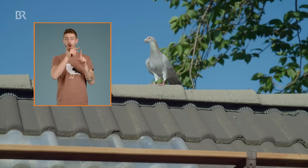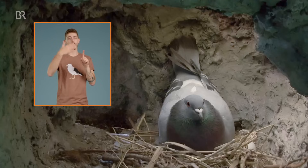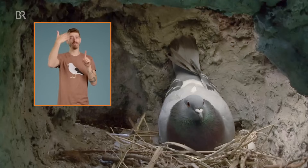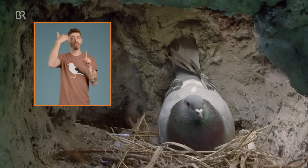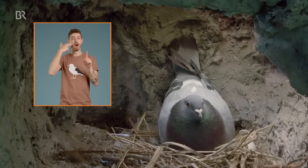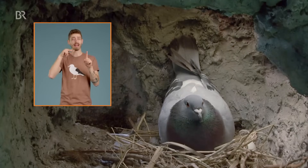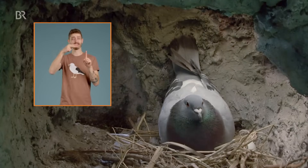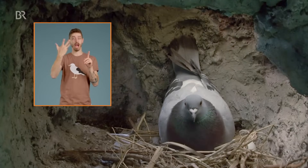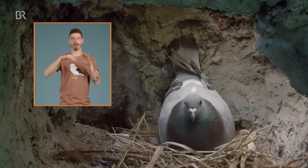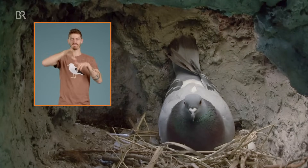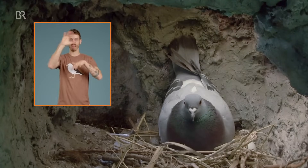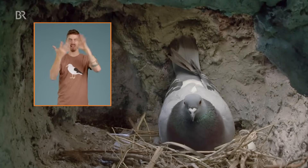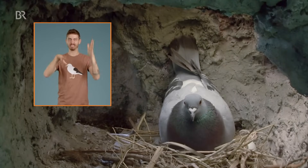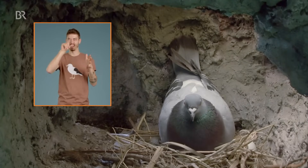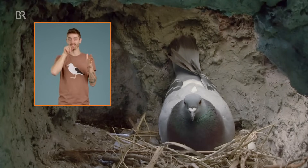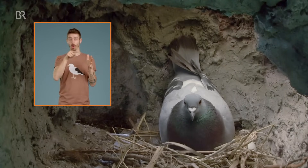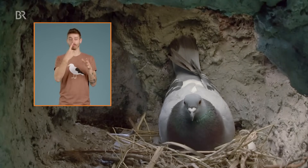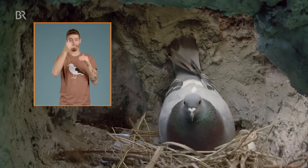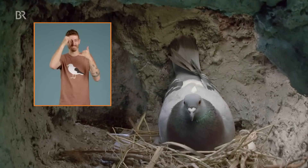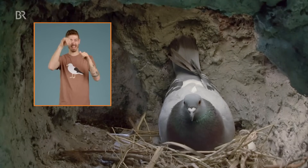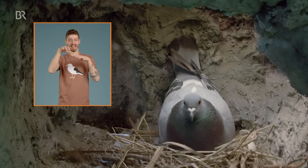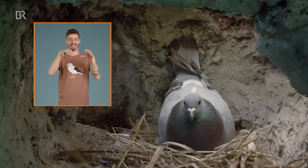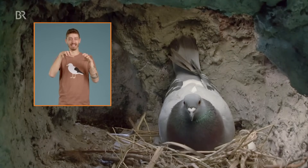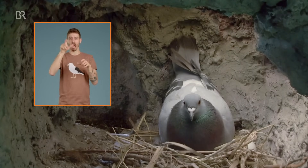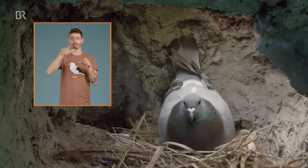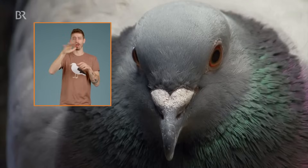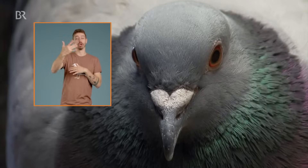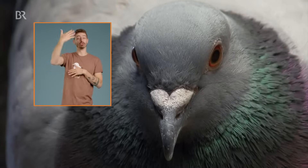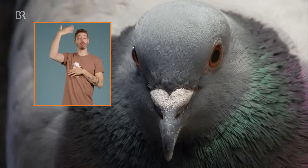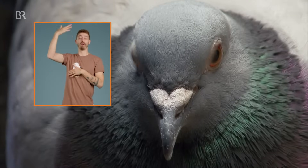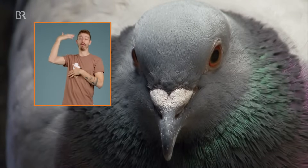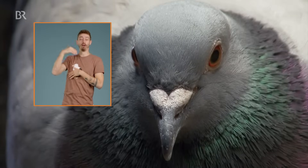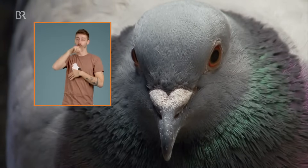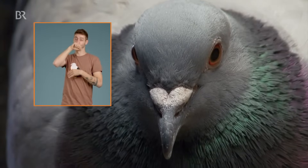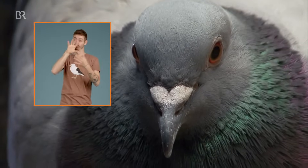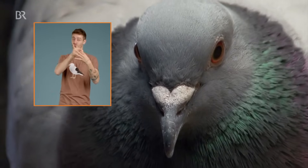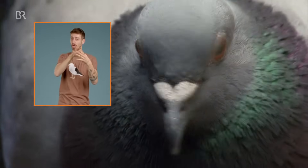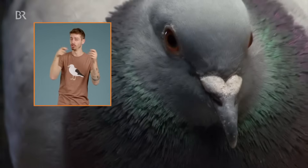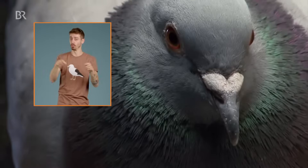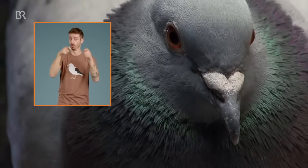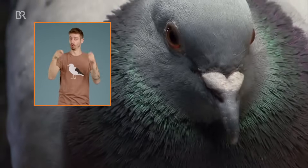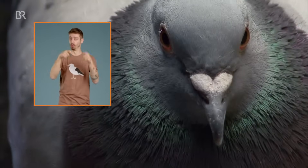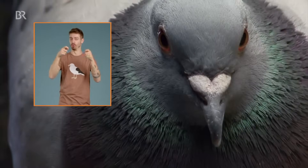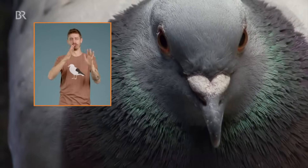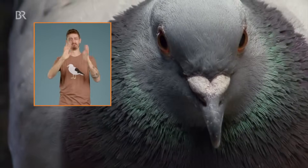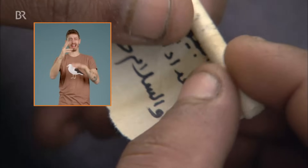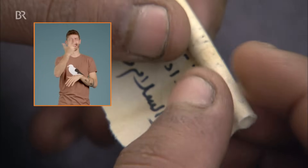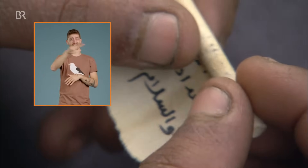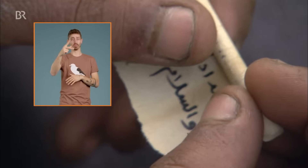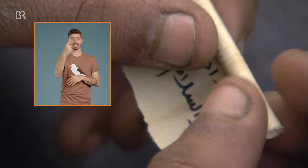Brieftauben stammen von der Felsentaube ab, einem Wildtier, das Menschen vor langer, langer Zeit an sich gewöhnt und gezüchtet haben. Schon vor 3000 Jahren schickten